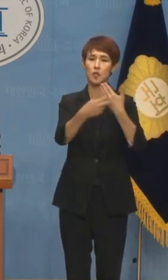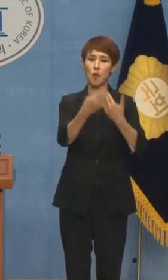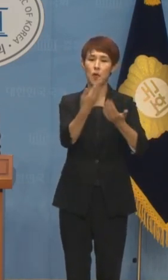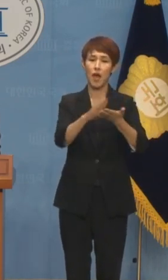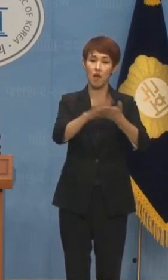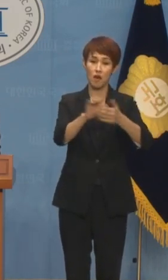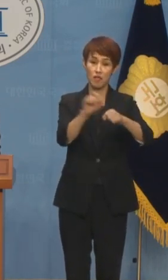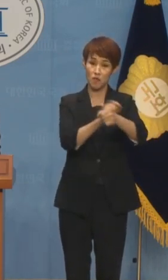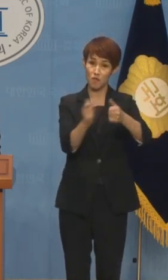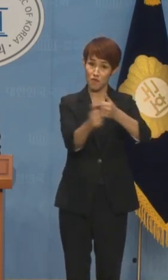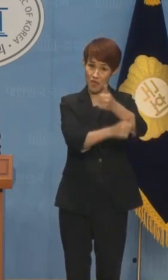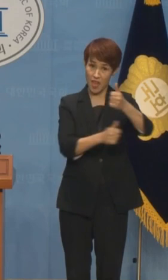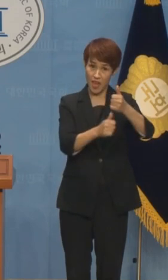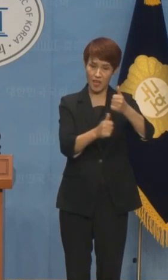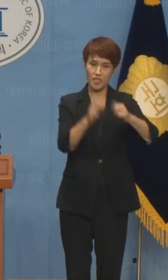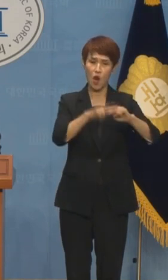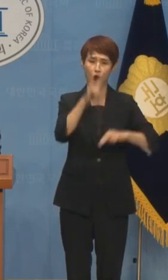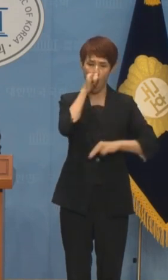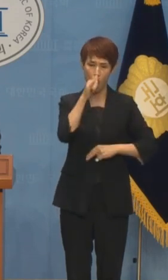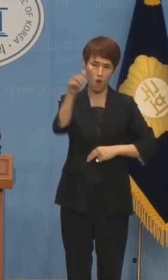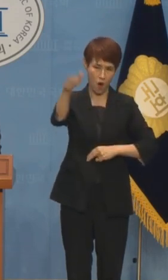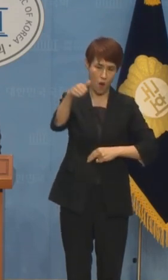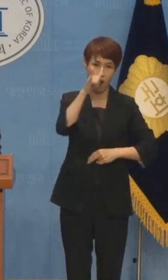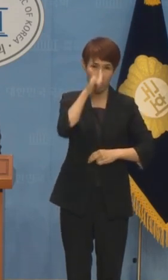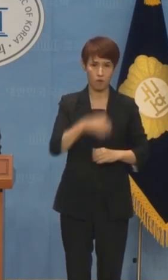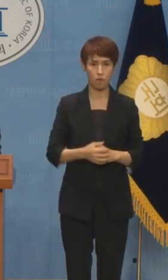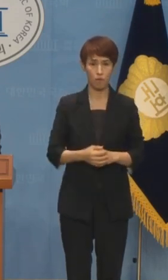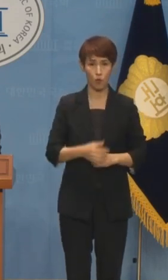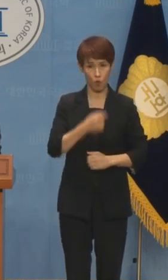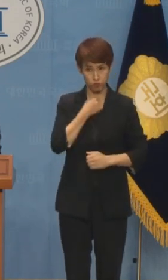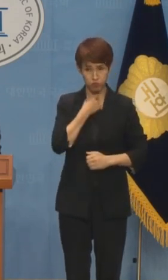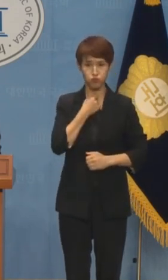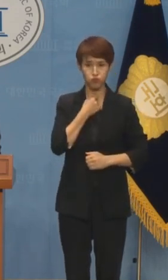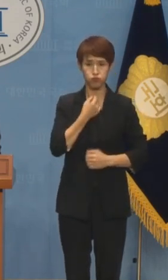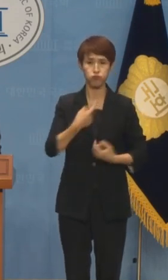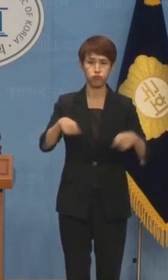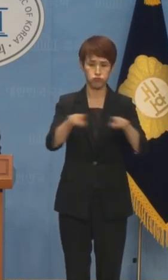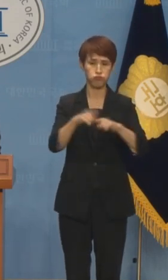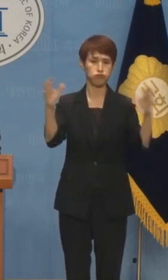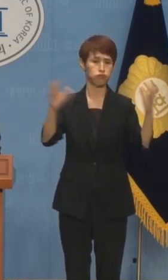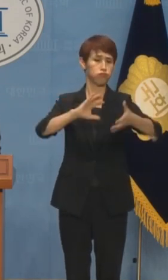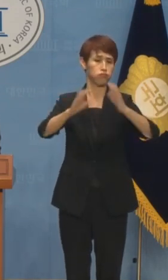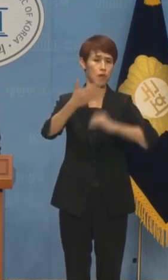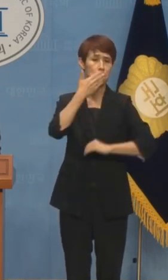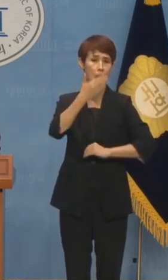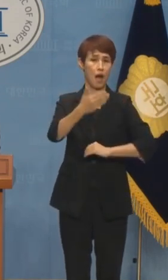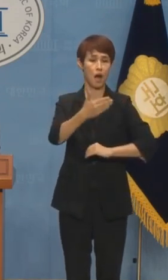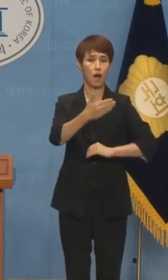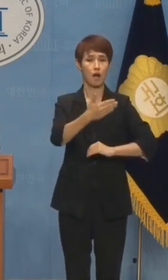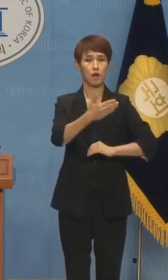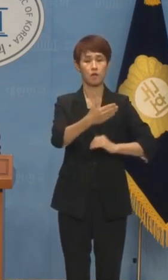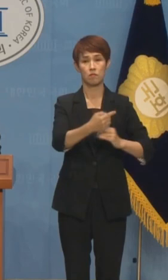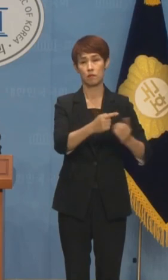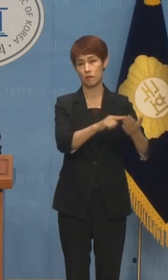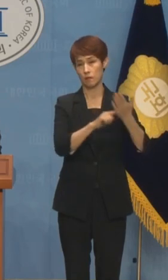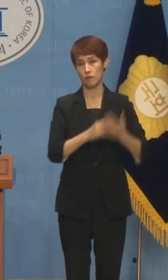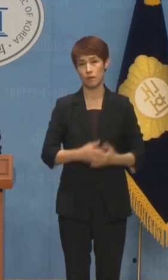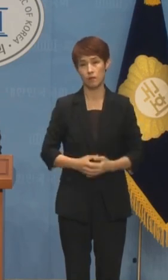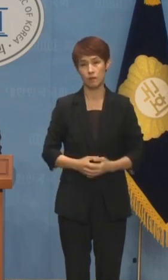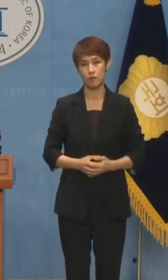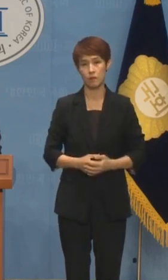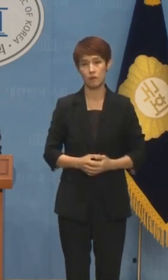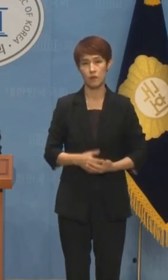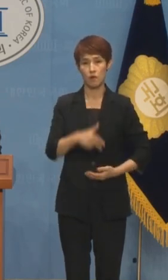러브콜을 보내고 있습니다. 원한다면 1:1 논의도 형식의 구애 없이 진행하겠다고 합니다.